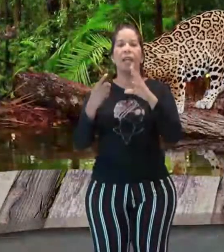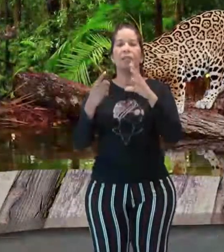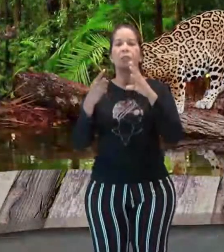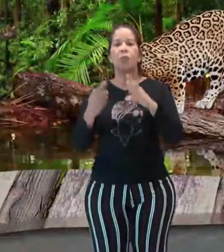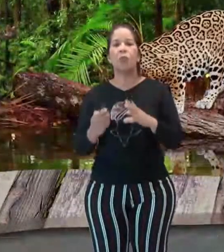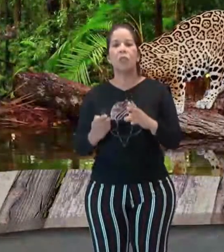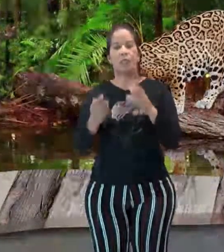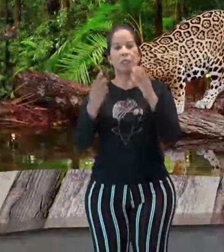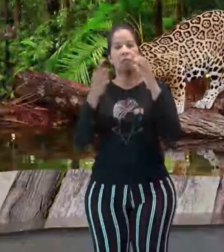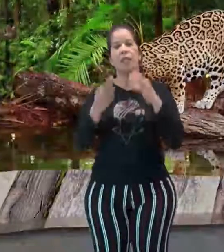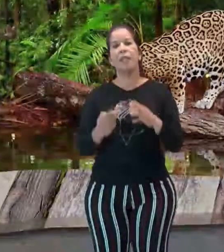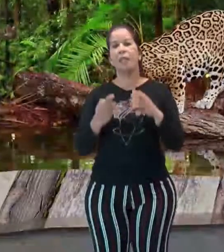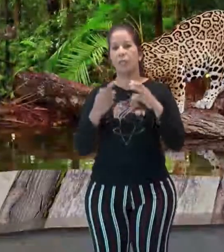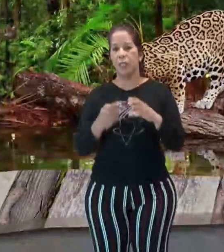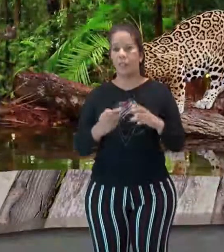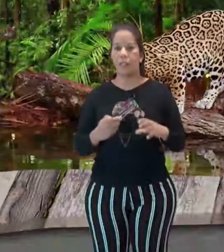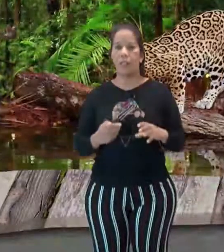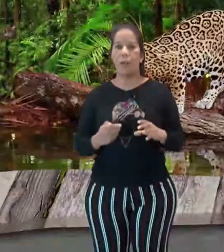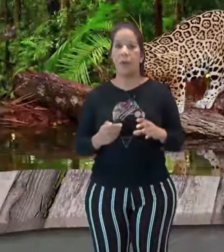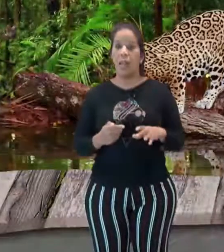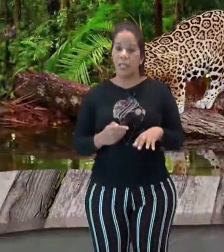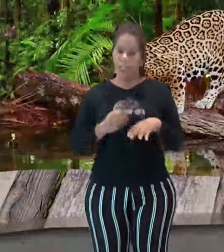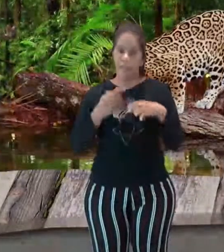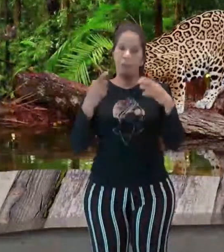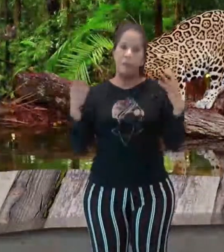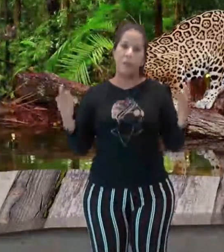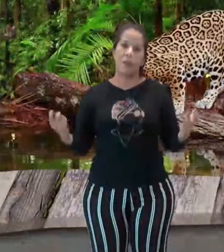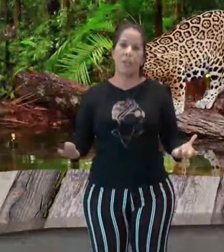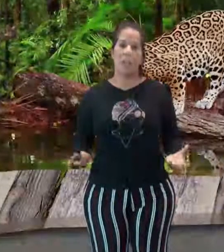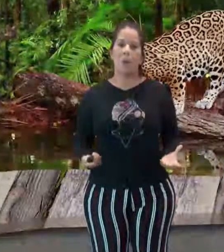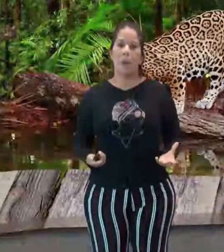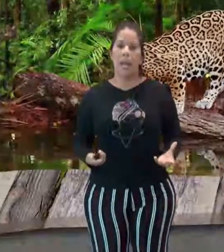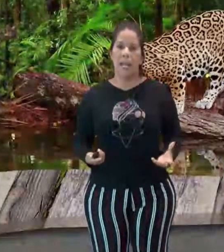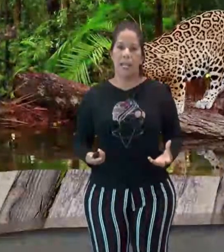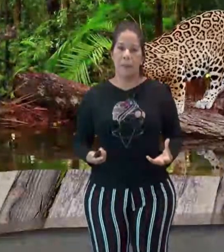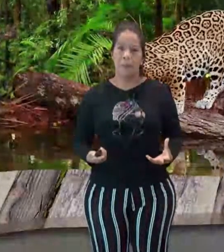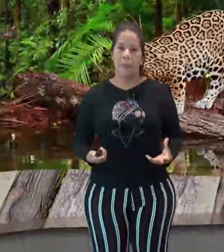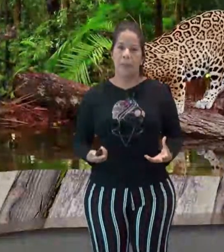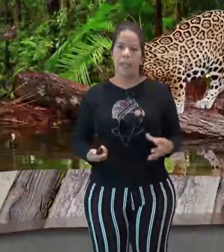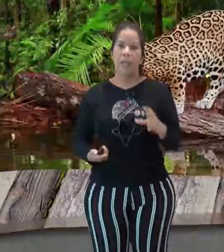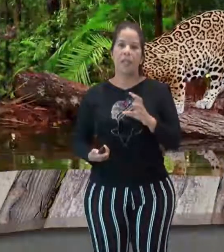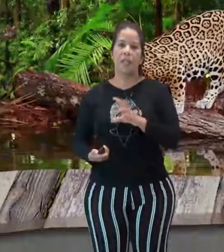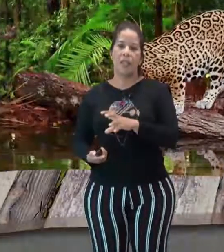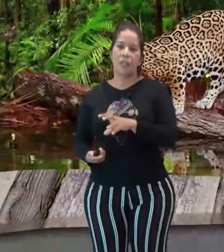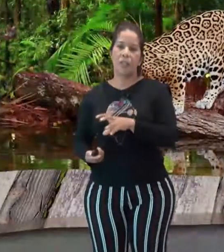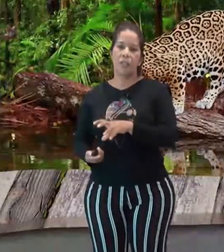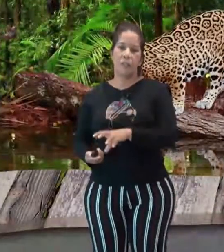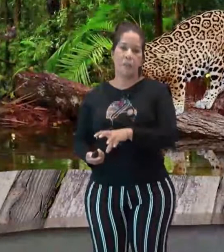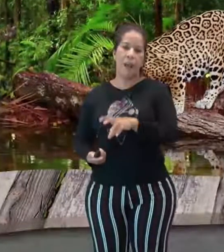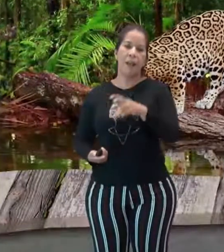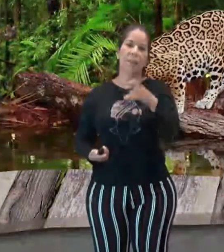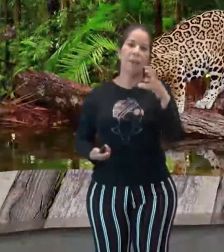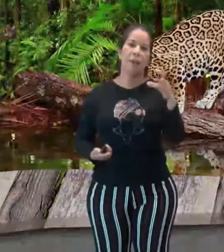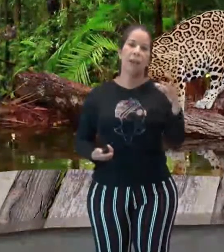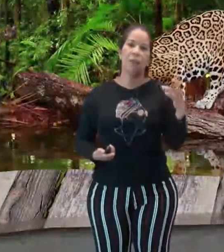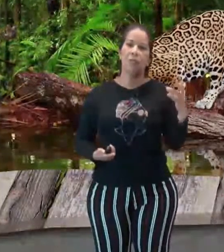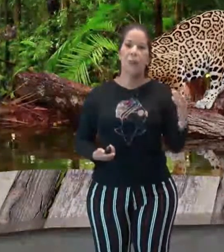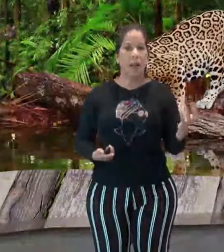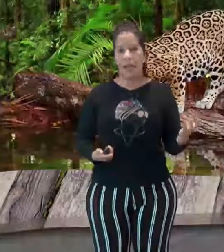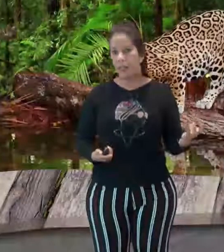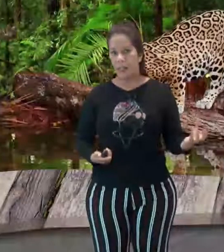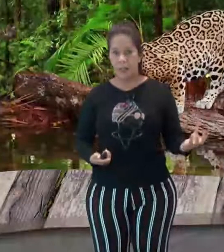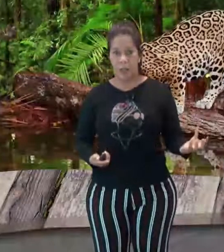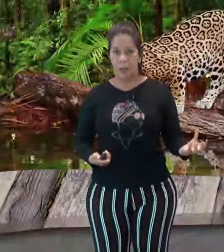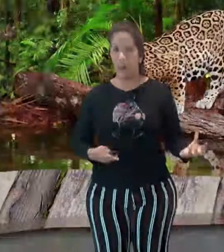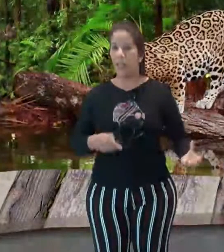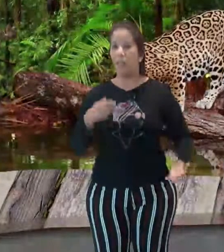ter ações dentro desse sistema que vão fazer com que ele opere. E ele seja também base para os